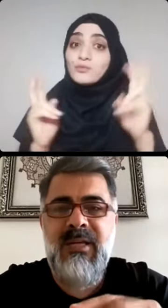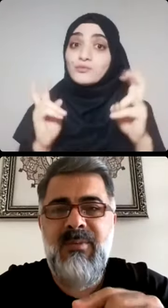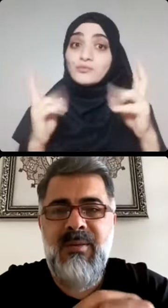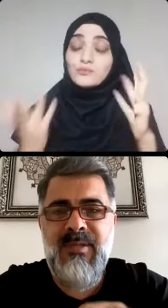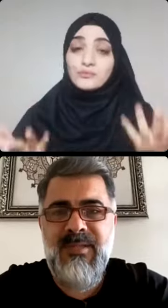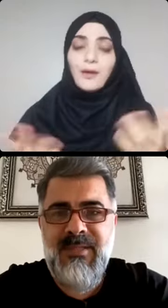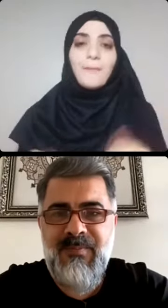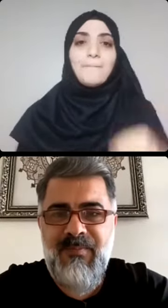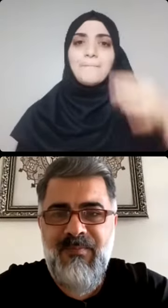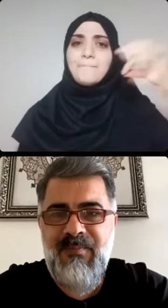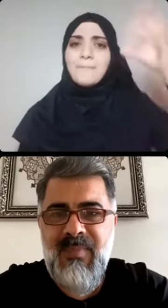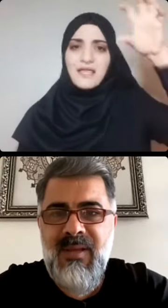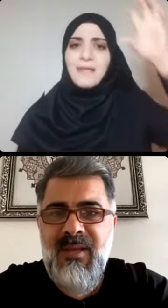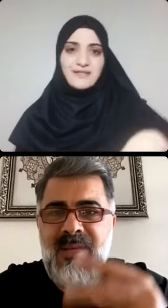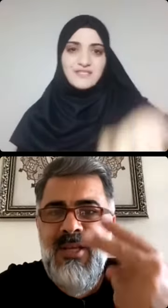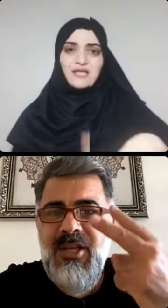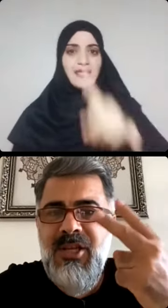ilk kıblemizdir.